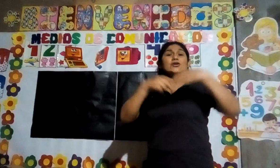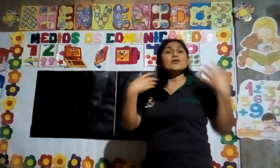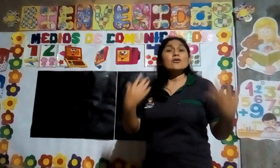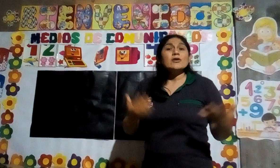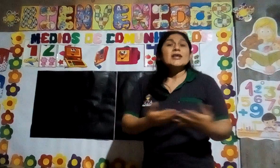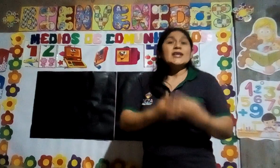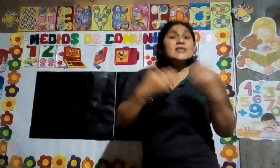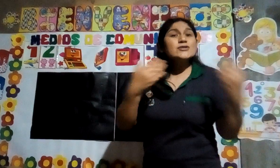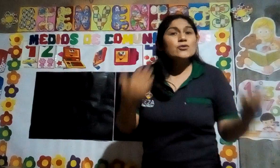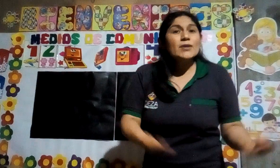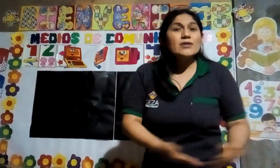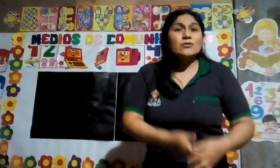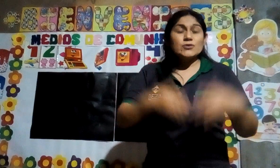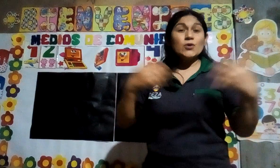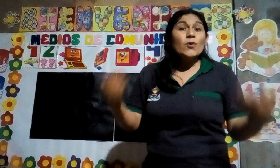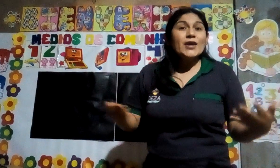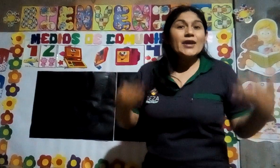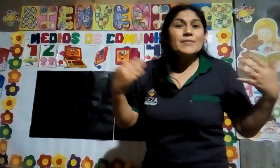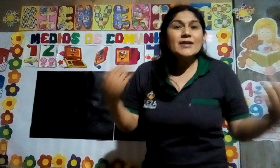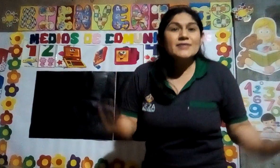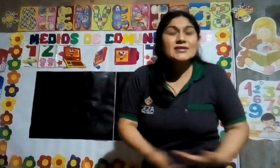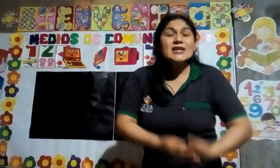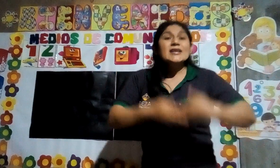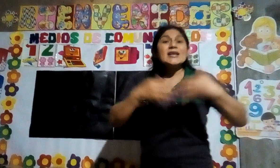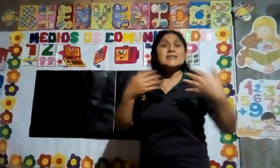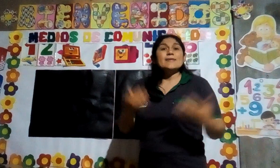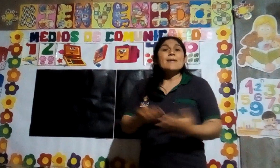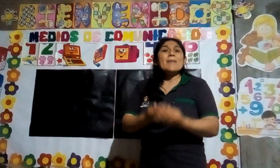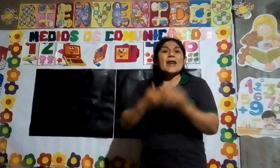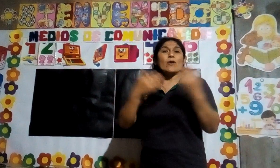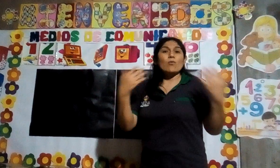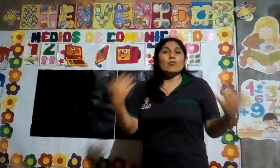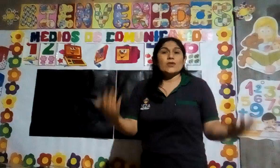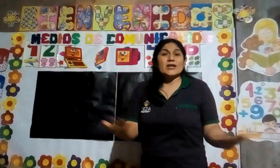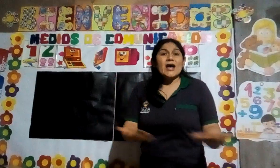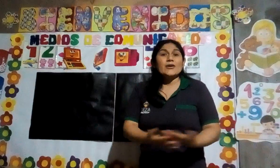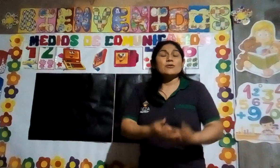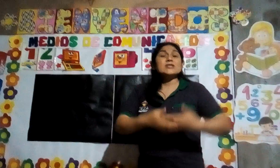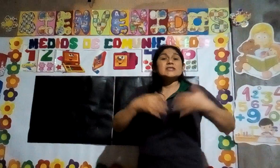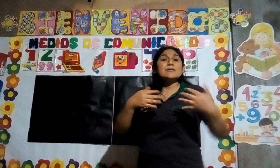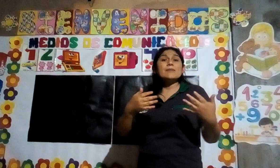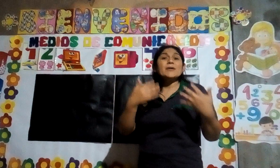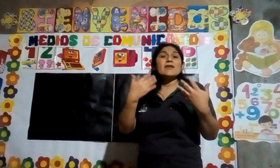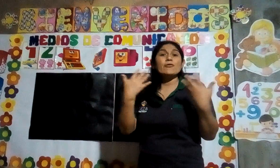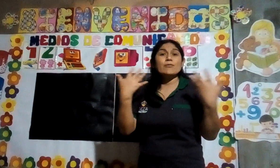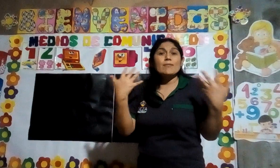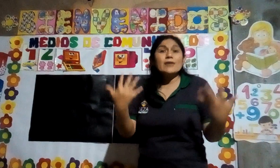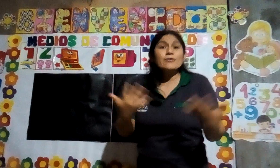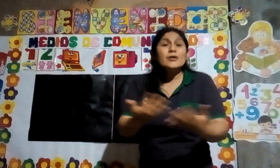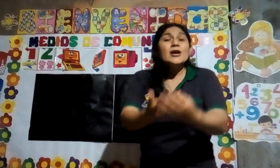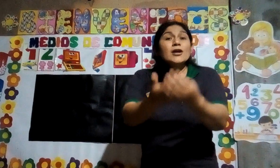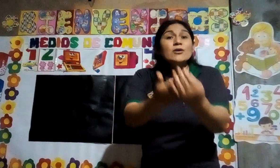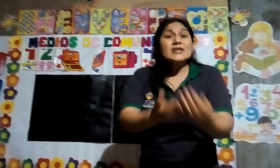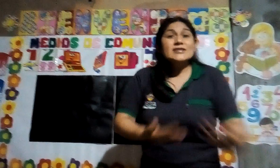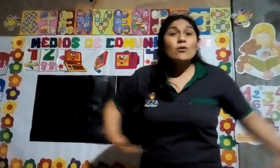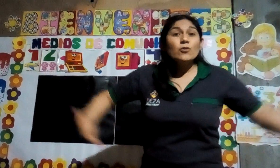Son instrumentos o herramientas que sirven para comunicarnos, que sirven para informarnos lo que está